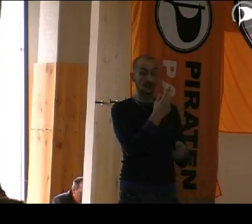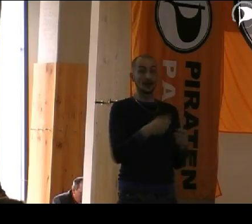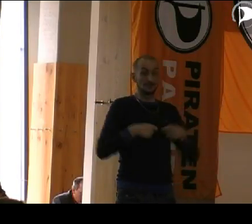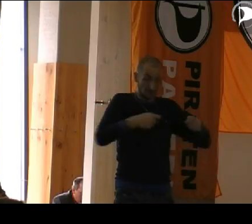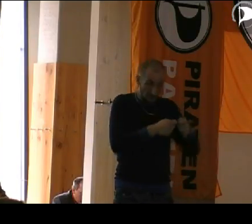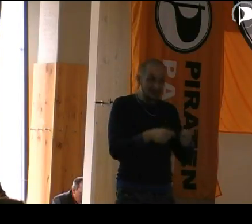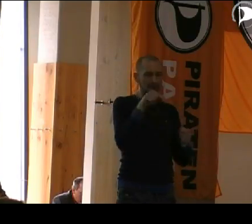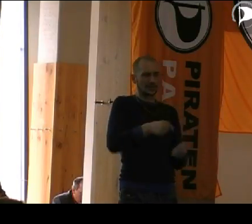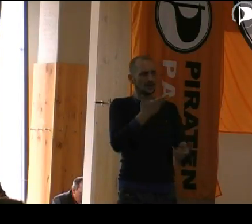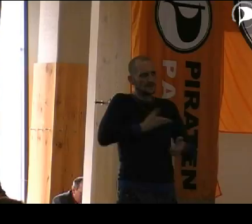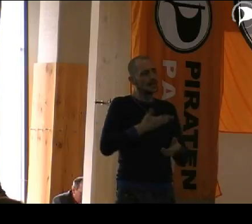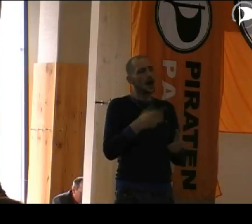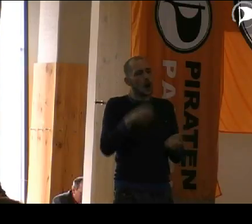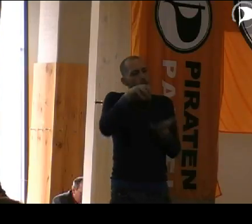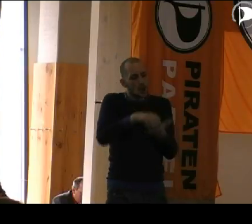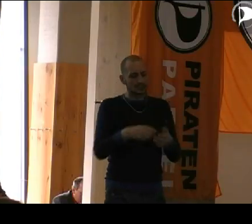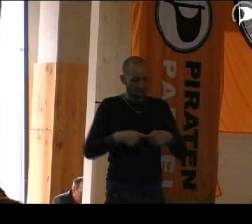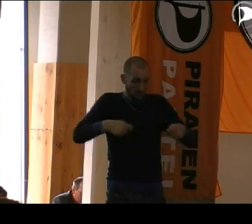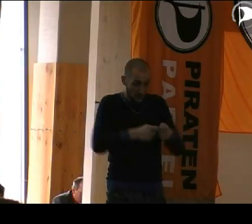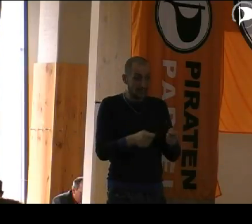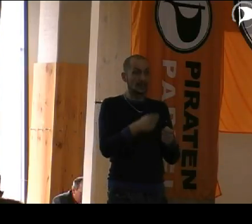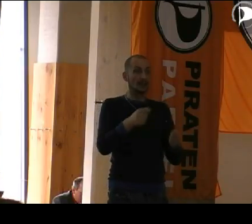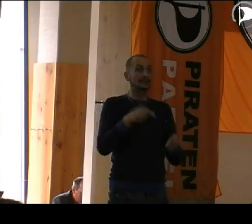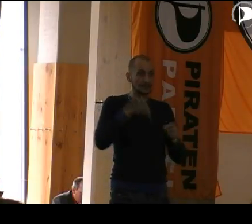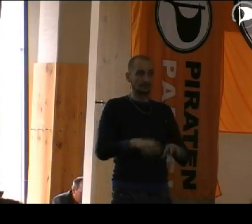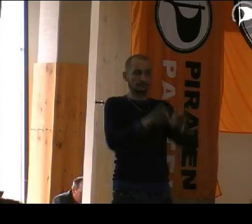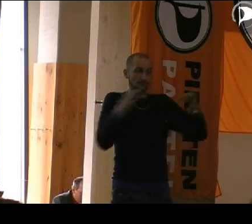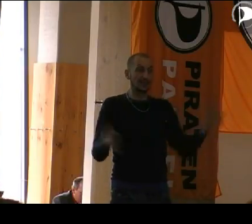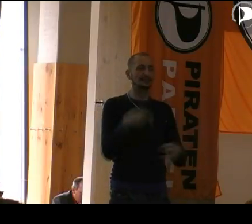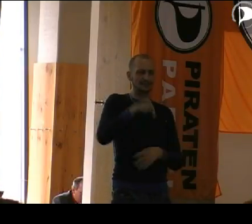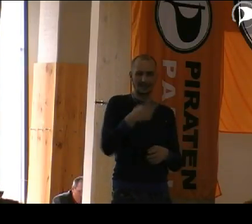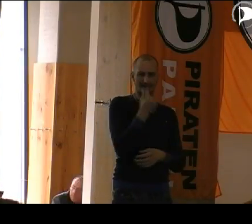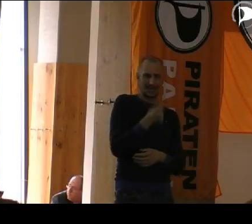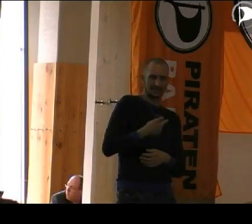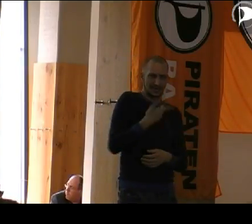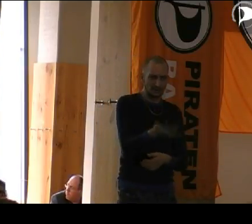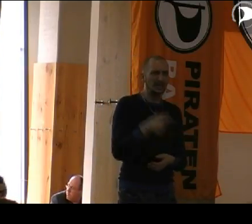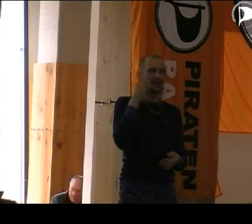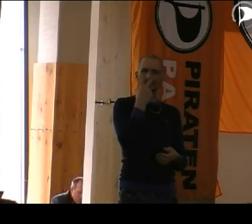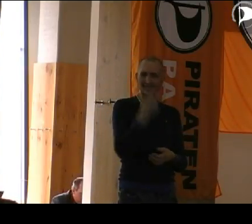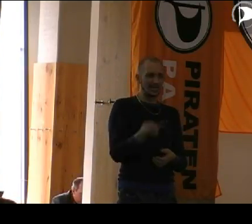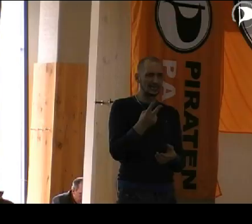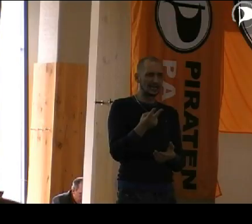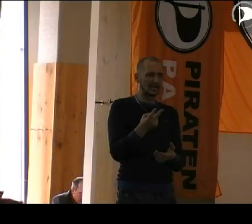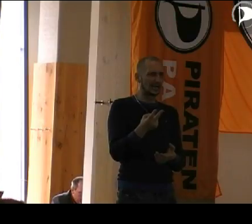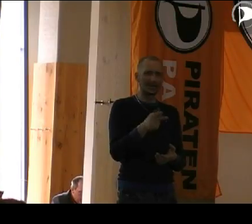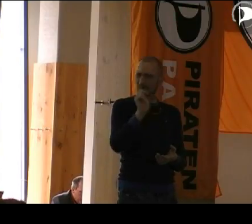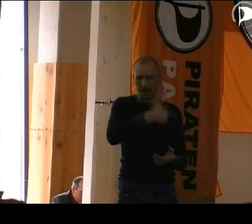von größe kirchner hier müsste hat geld abheben und deswegen natürlich eindruck verbesserung in diesem anklage